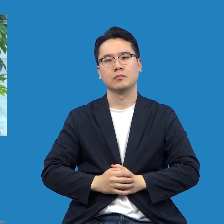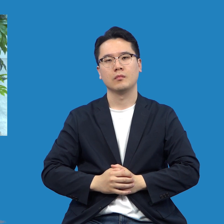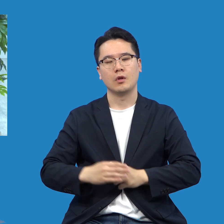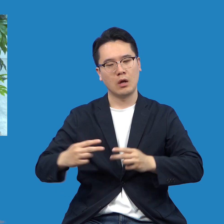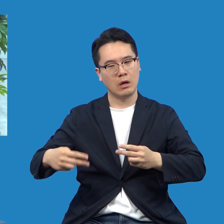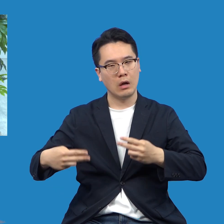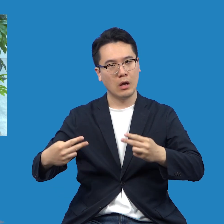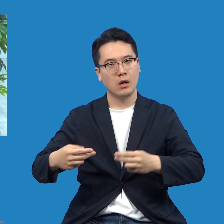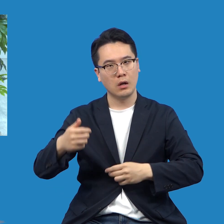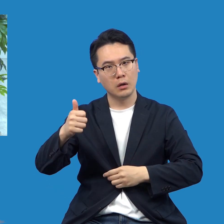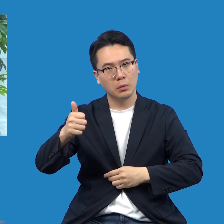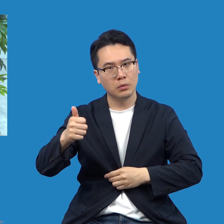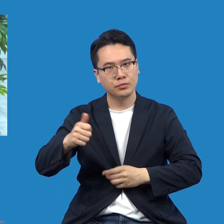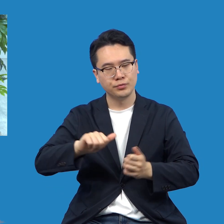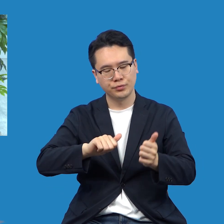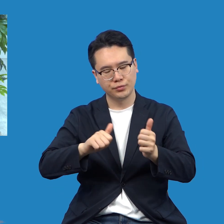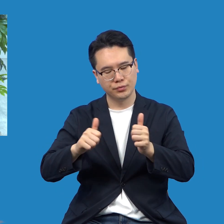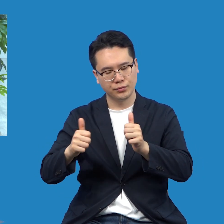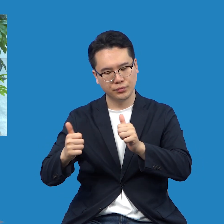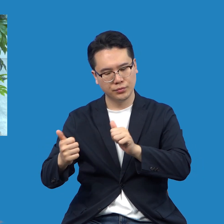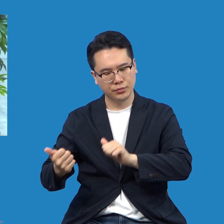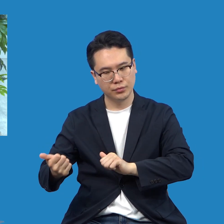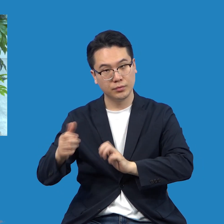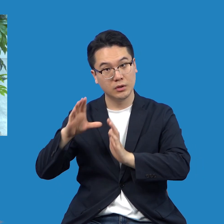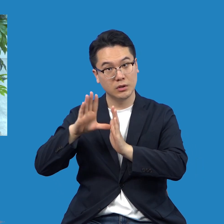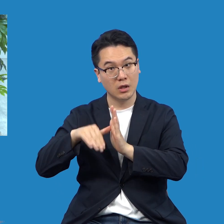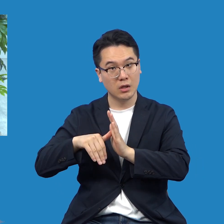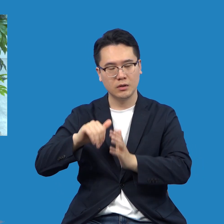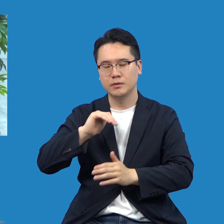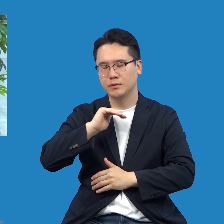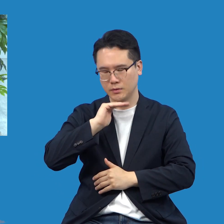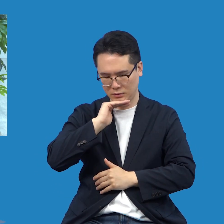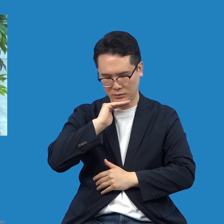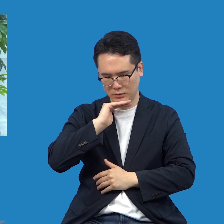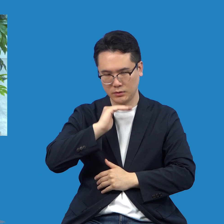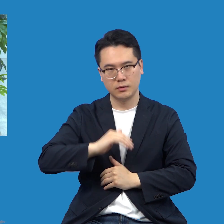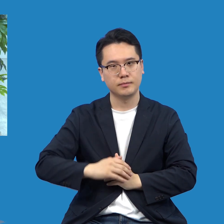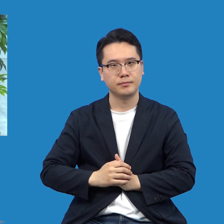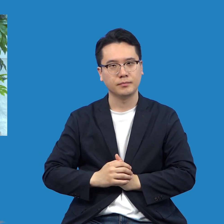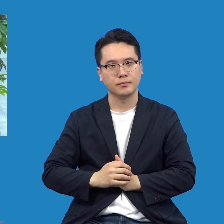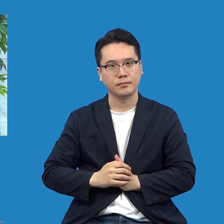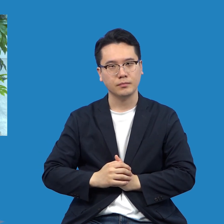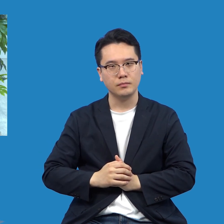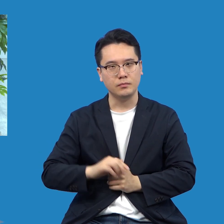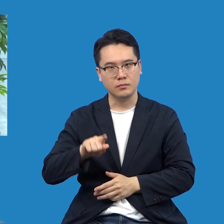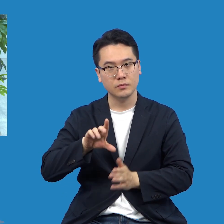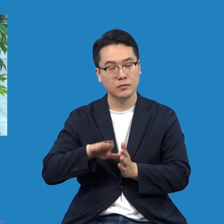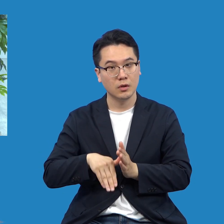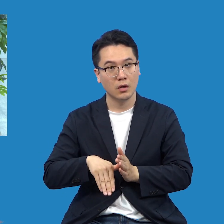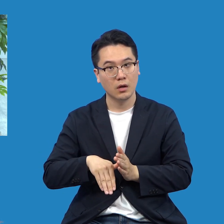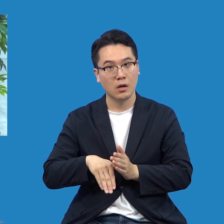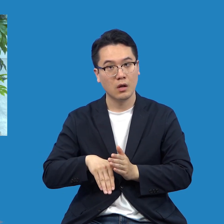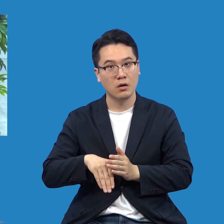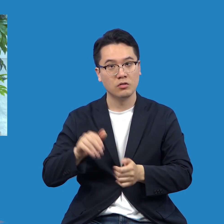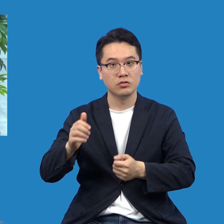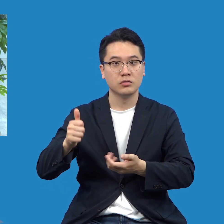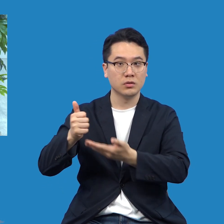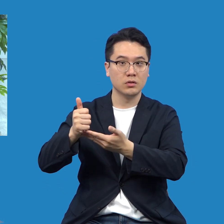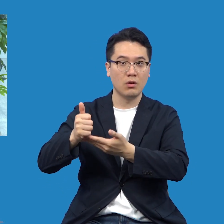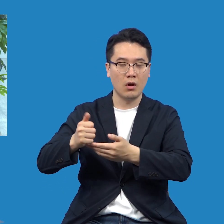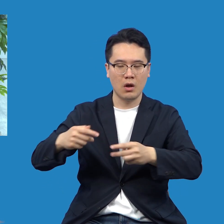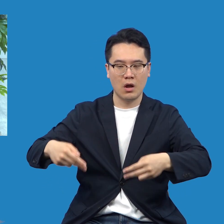엘리야도 죽음의 때를 기다리게 됐습니다. 그때 하나님께서 엘리야에게